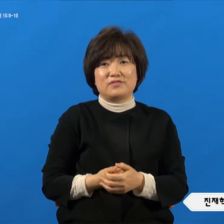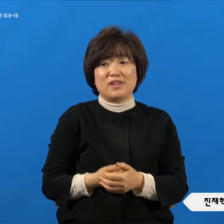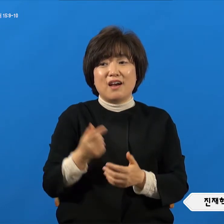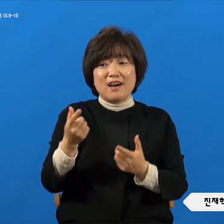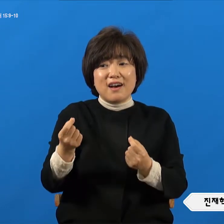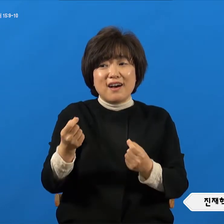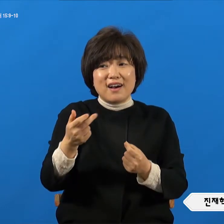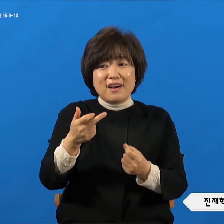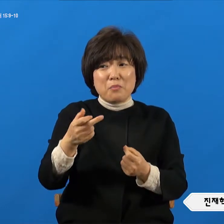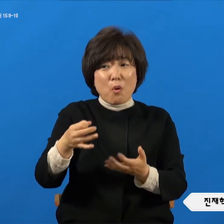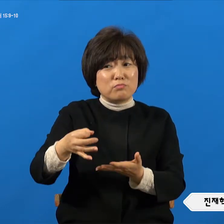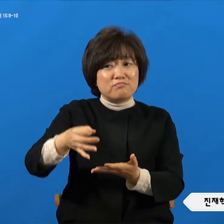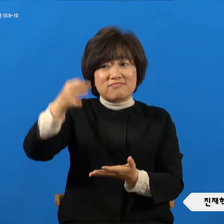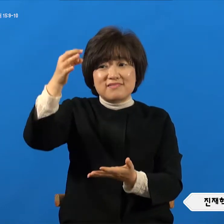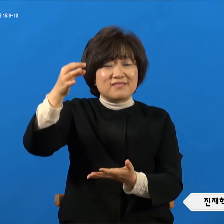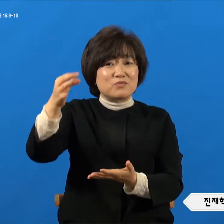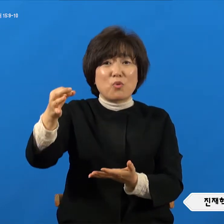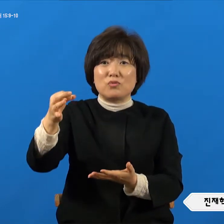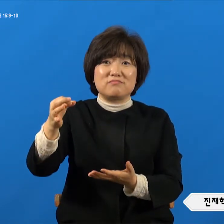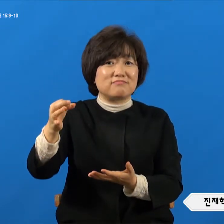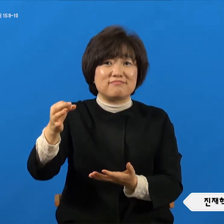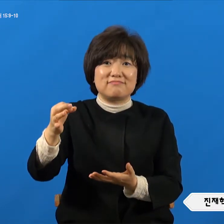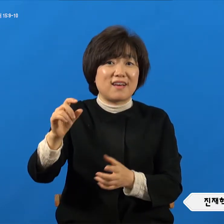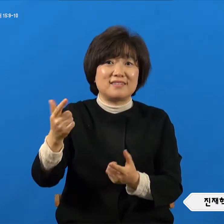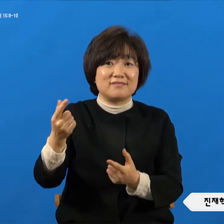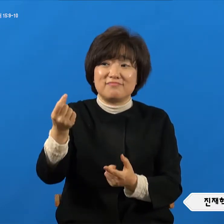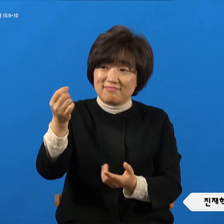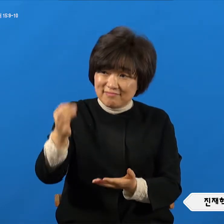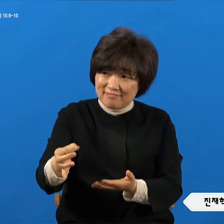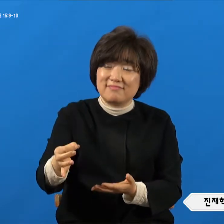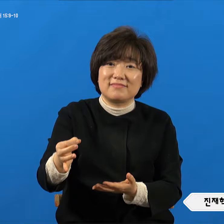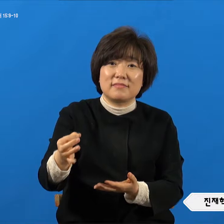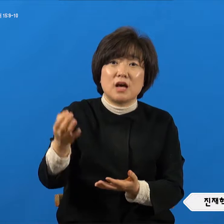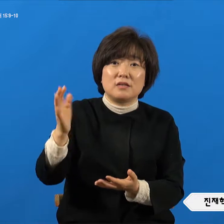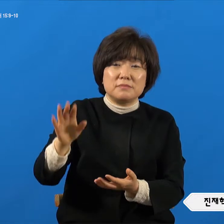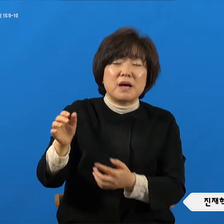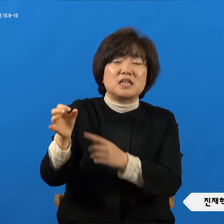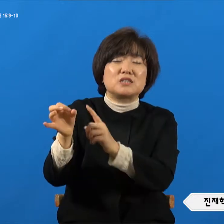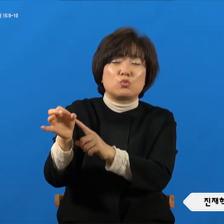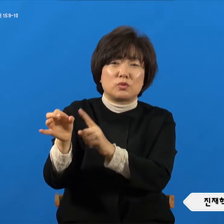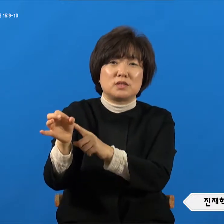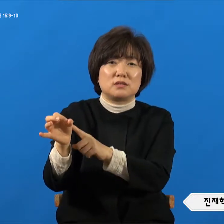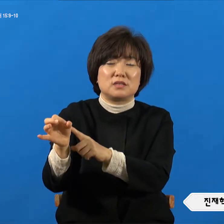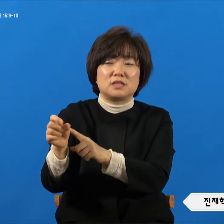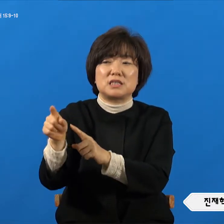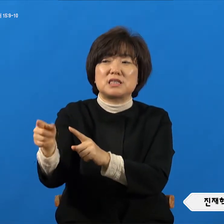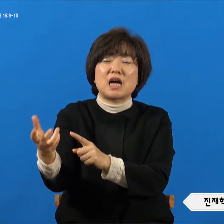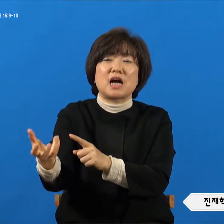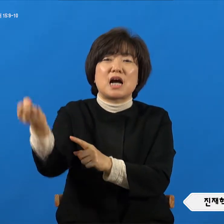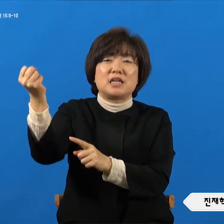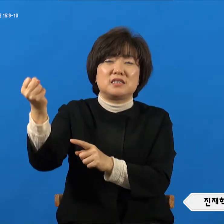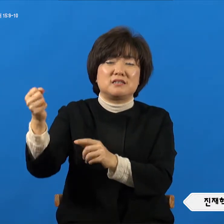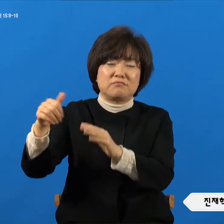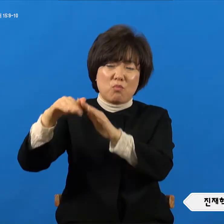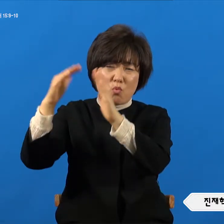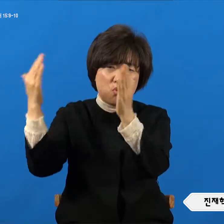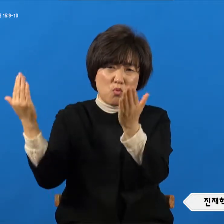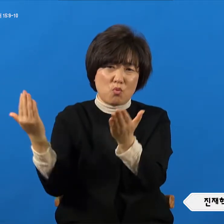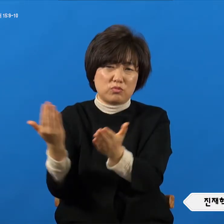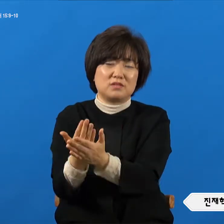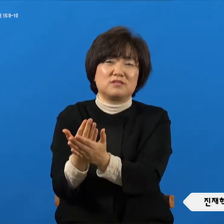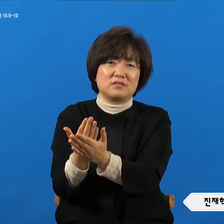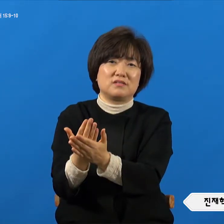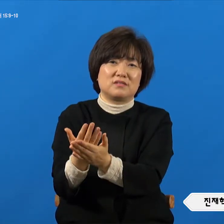그렇게 큰 금액이 아닐 수도 있습니다. 그러나 그것은 그가 받았던